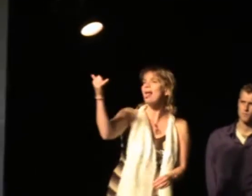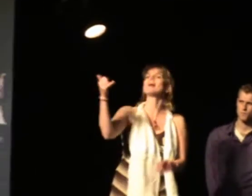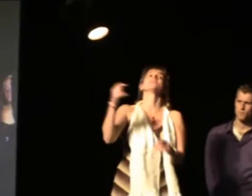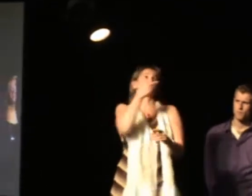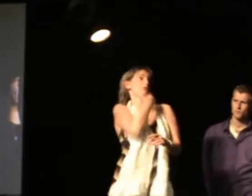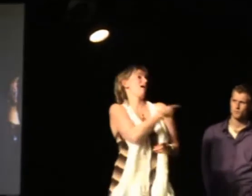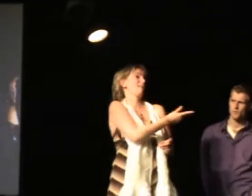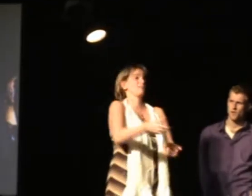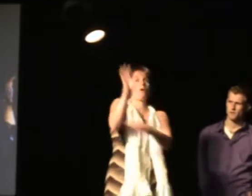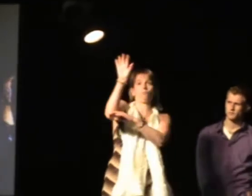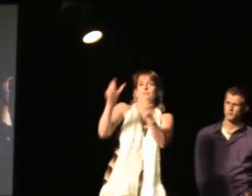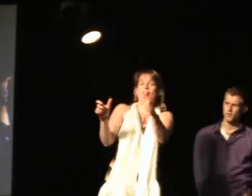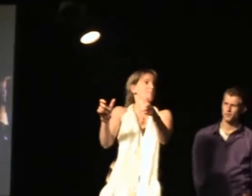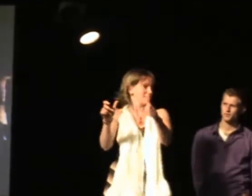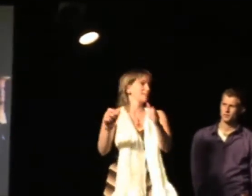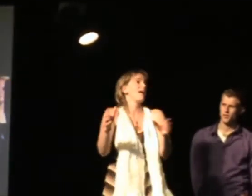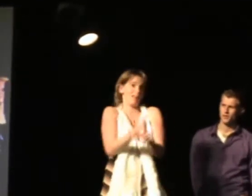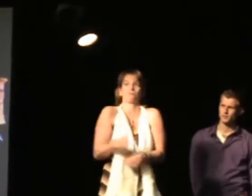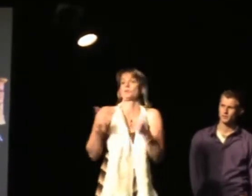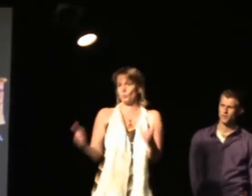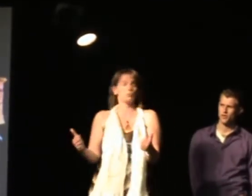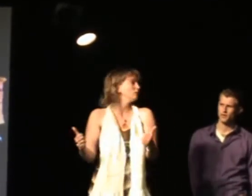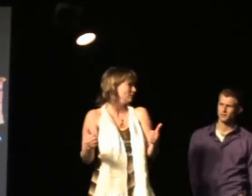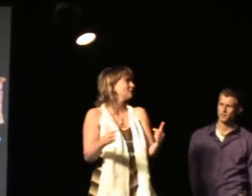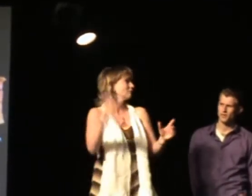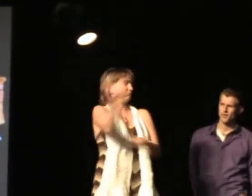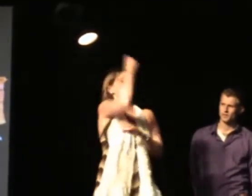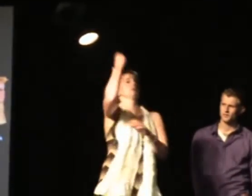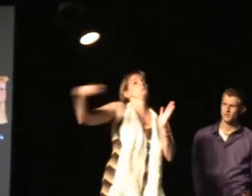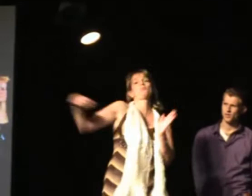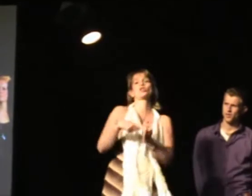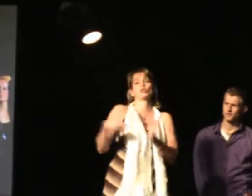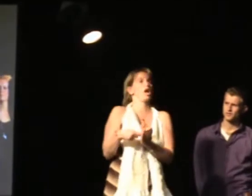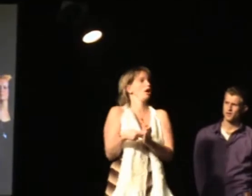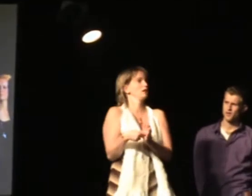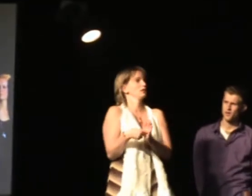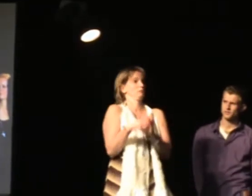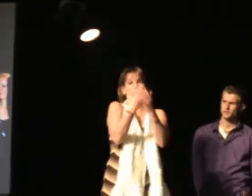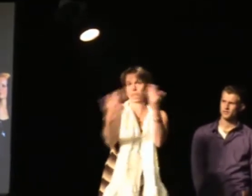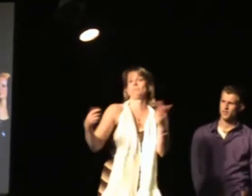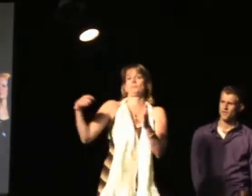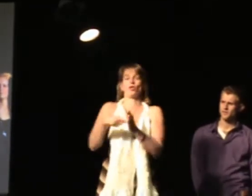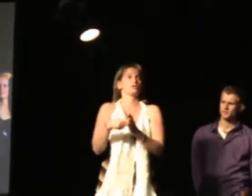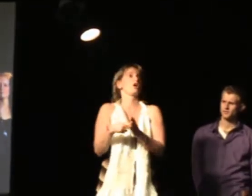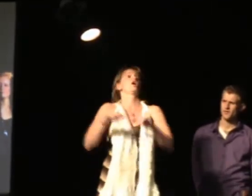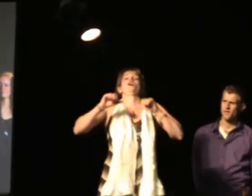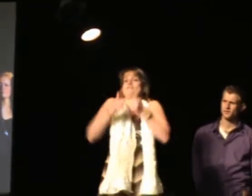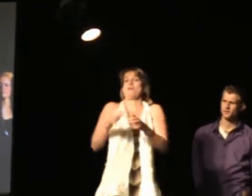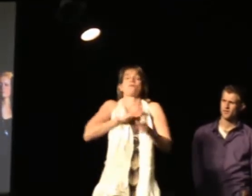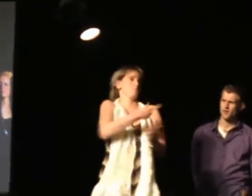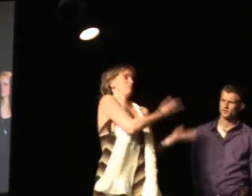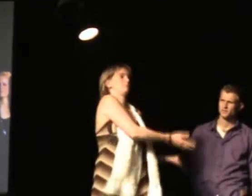zes benaderd, ik zeg, SBS6. En jullie zijn ook op tv verschenen, en via dat medium hebben jullie een